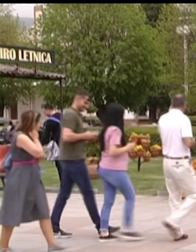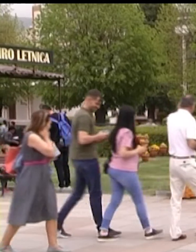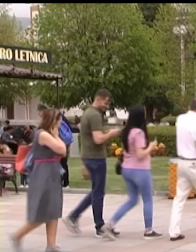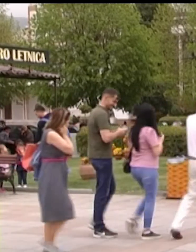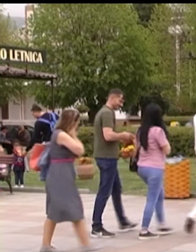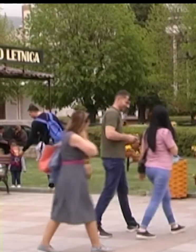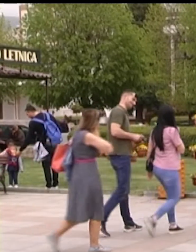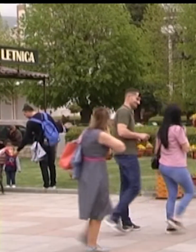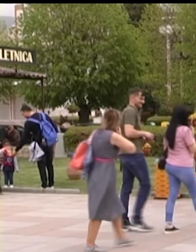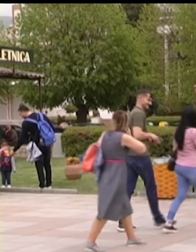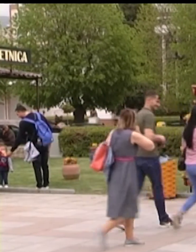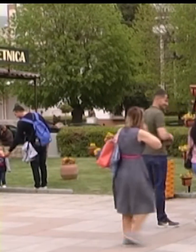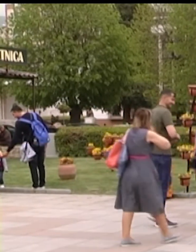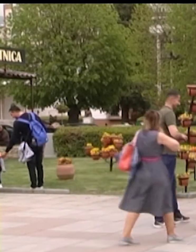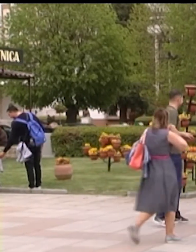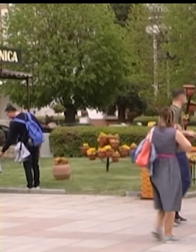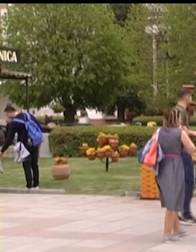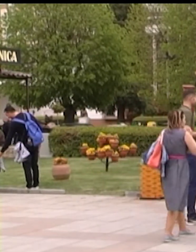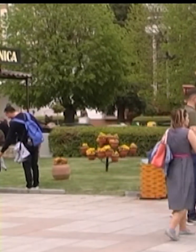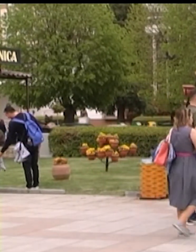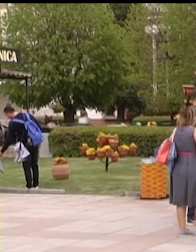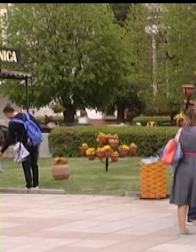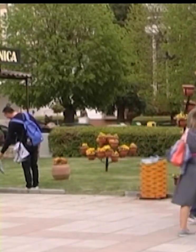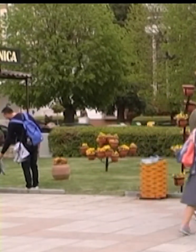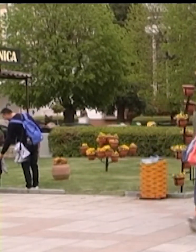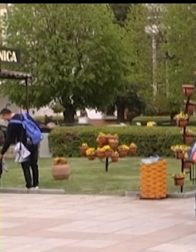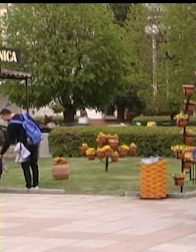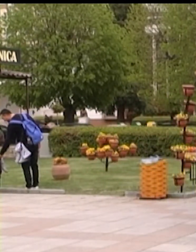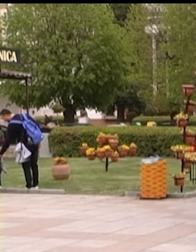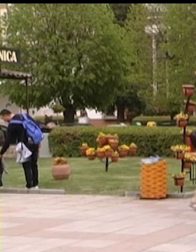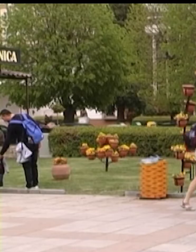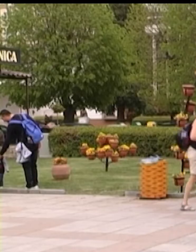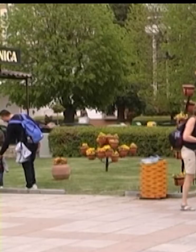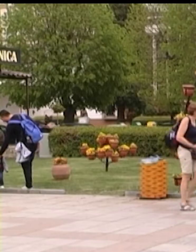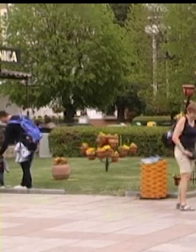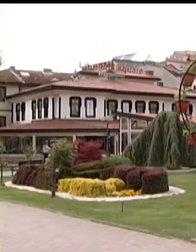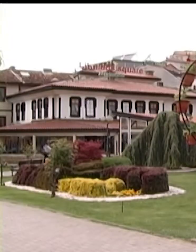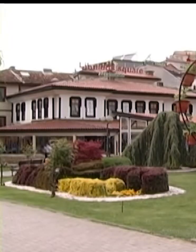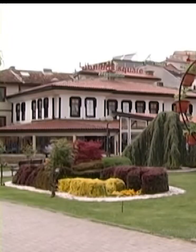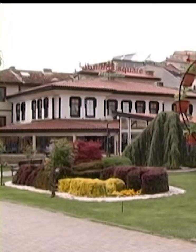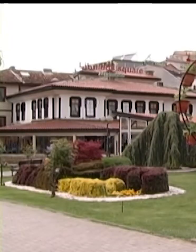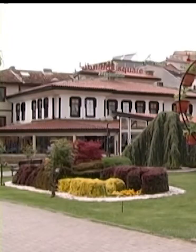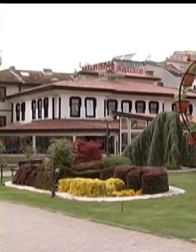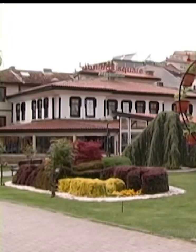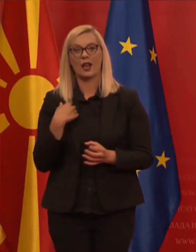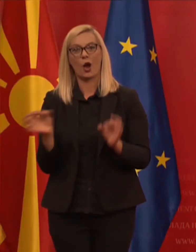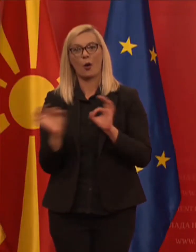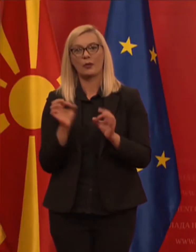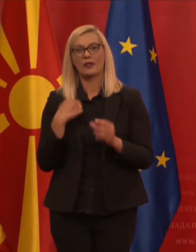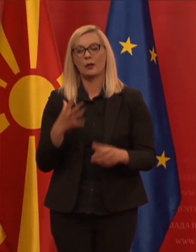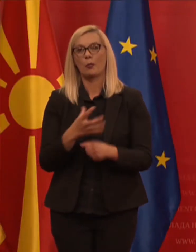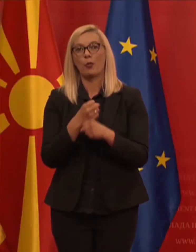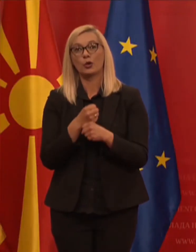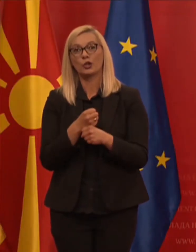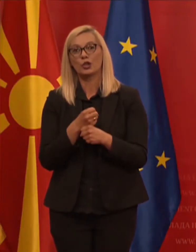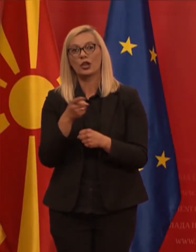за минатата година, а околу 500 туристички агенции ќе добијат грантови во висина од 3.000 до 7.000 евра.